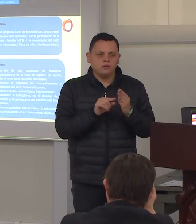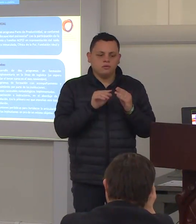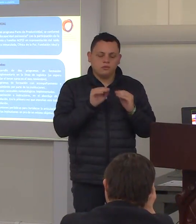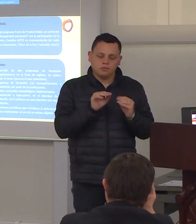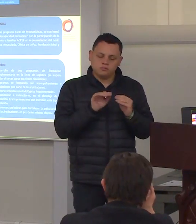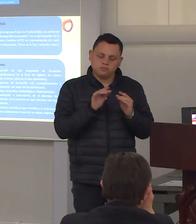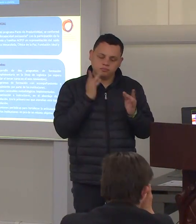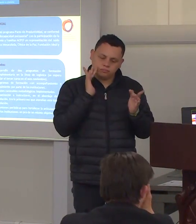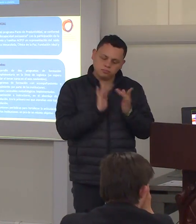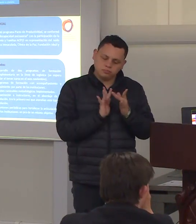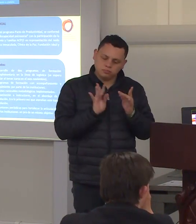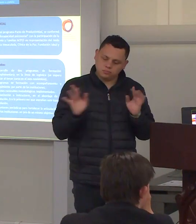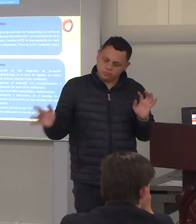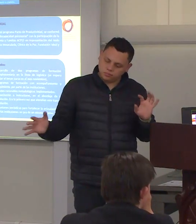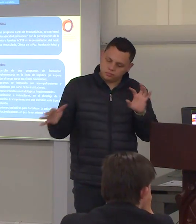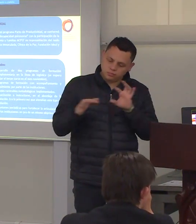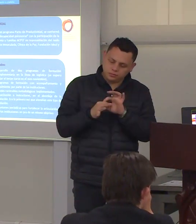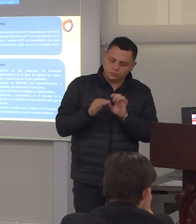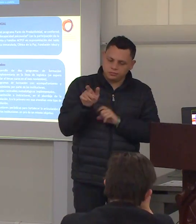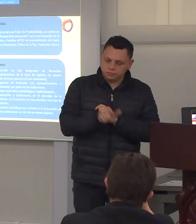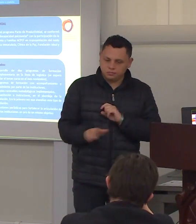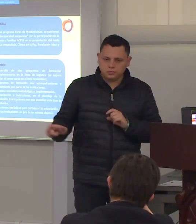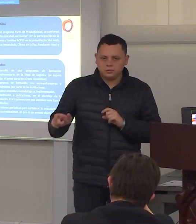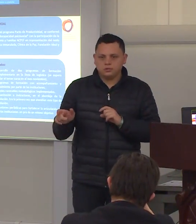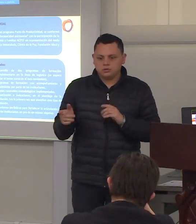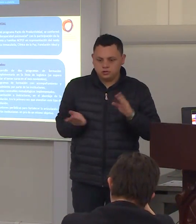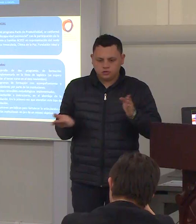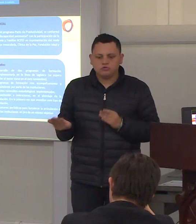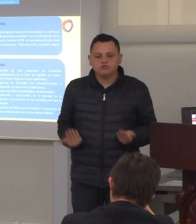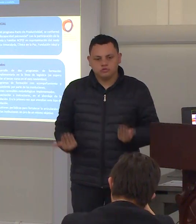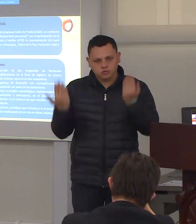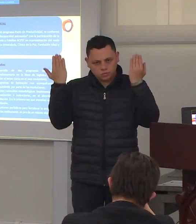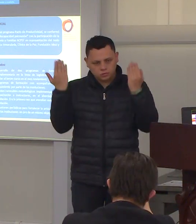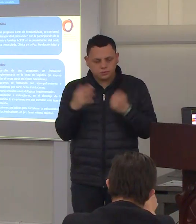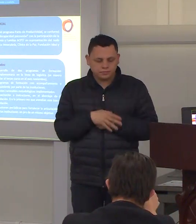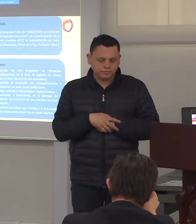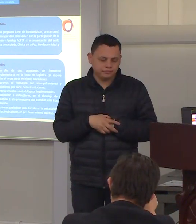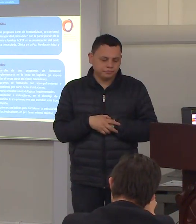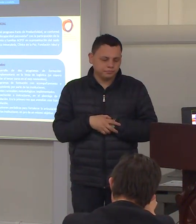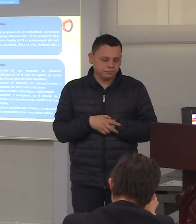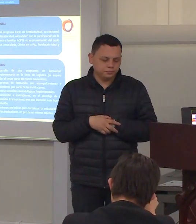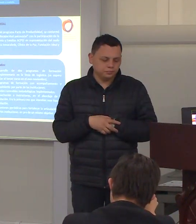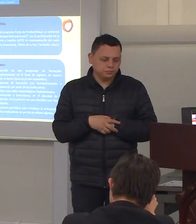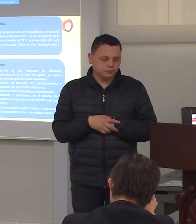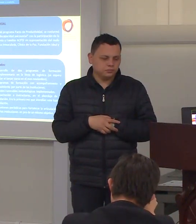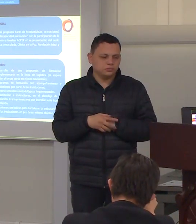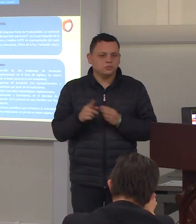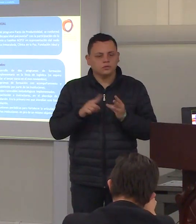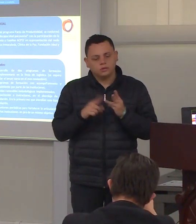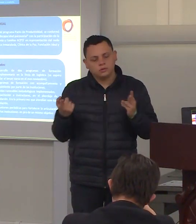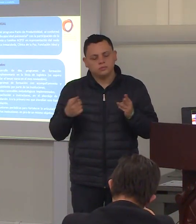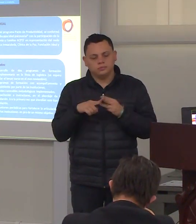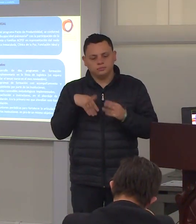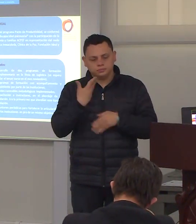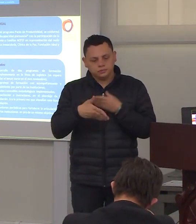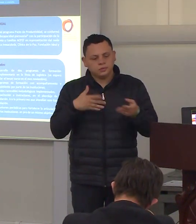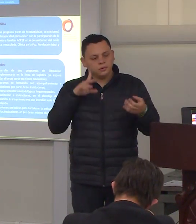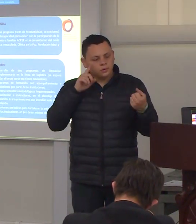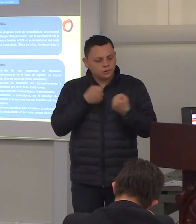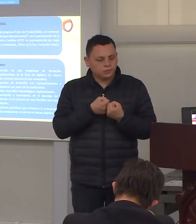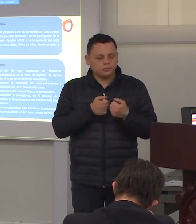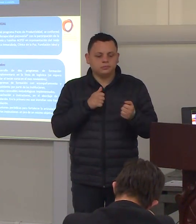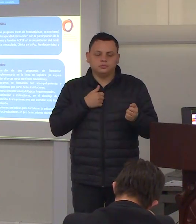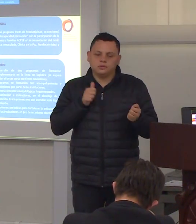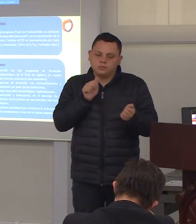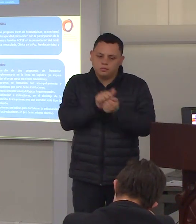pues que realmente les iban a servir a los chicos y el proceso de articulación y acompañamiento que